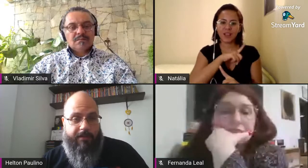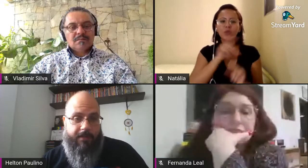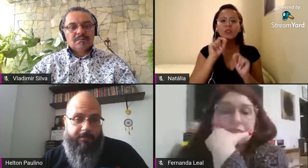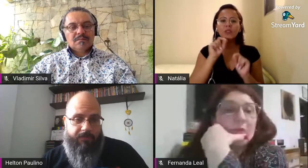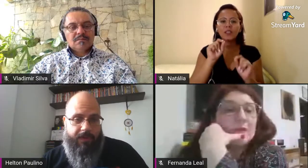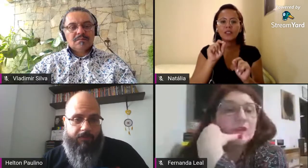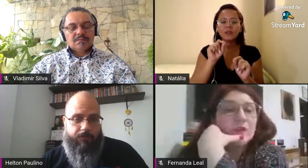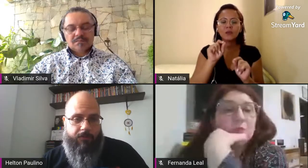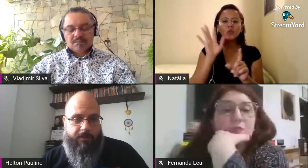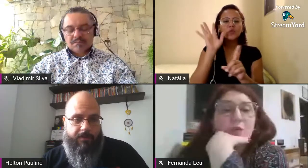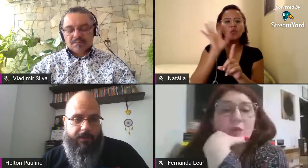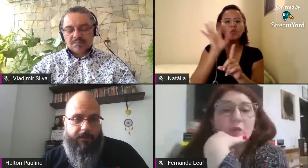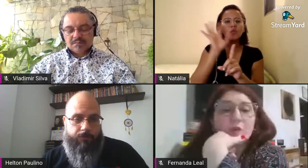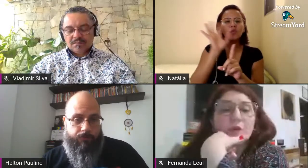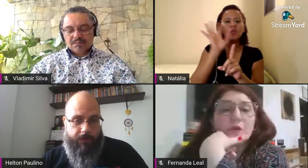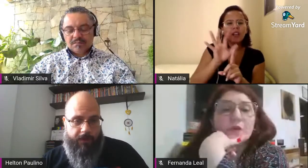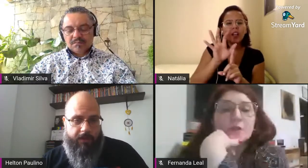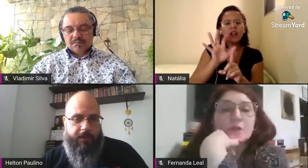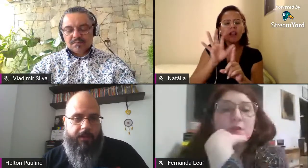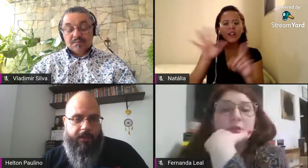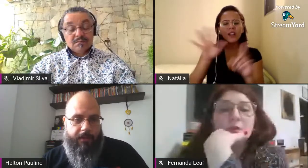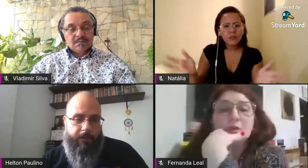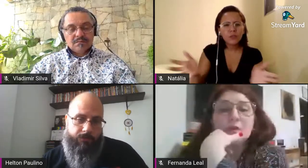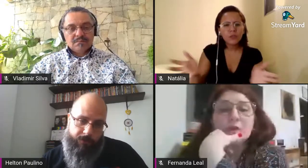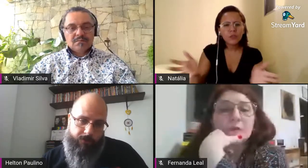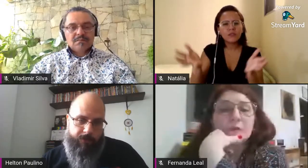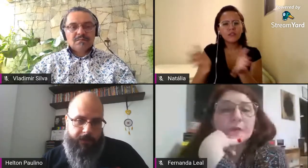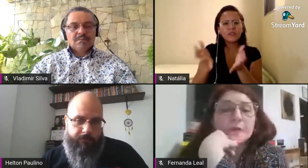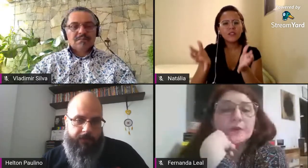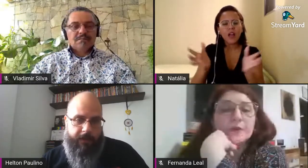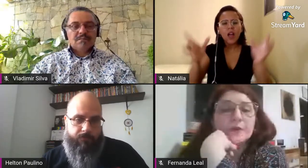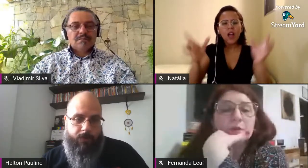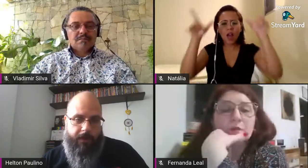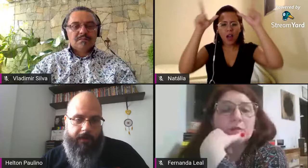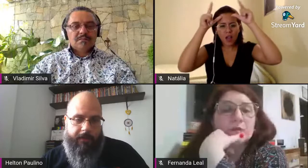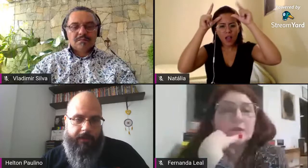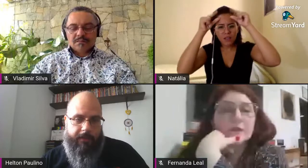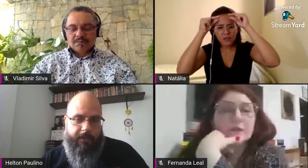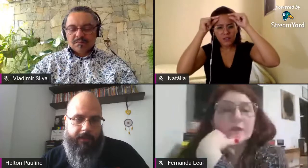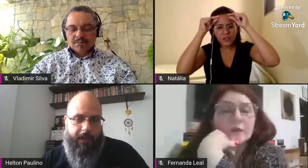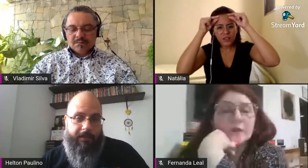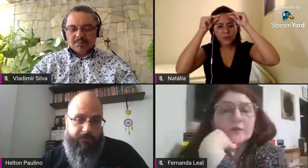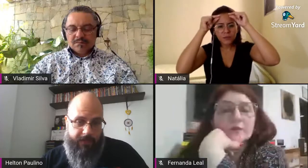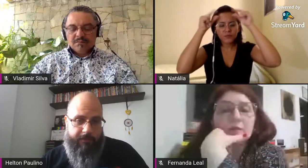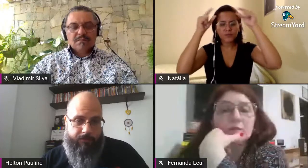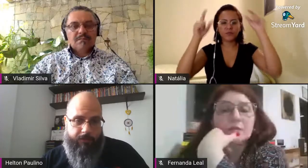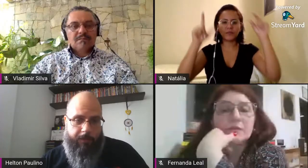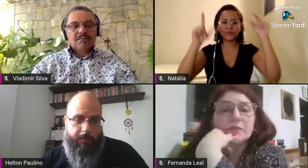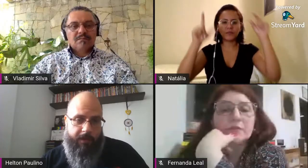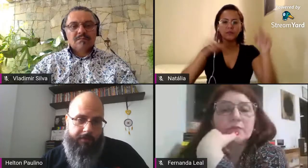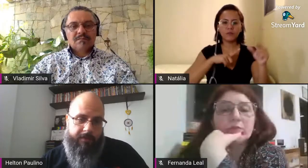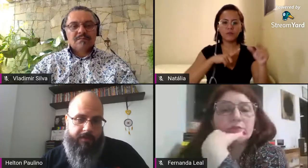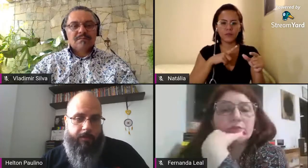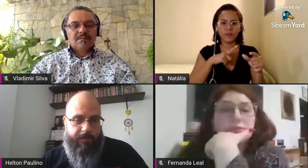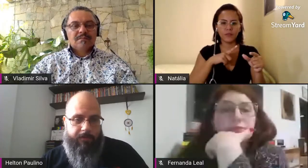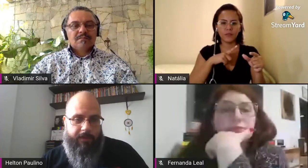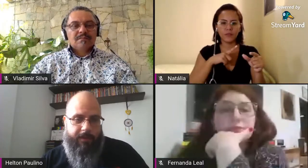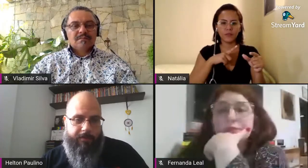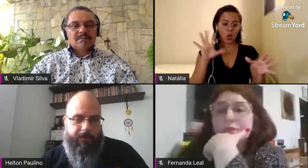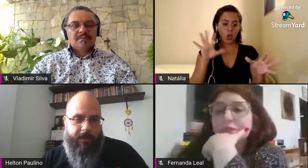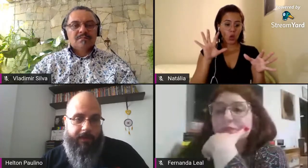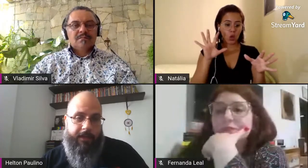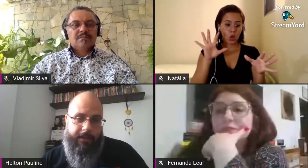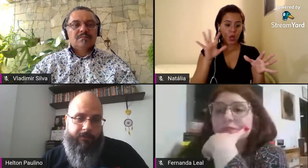de criar essas ramificações entre o ser e o seu contexto, né, a sua realidade, aliviando seus problemas e, ao